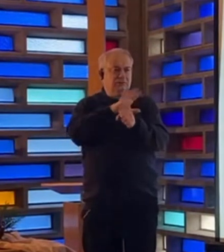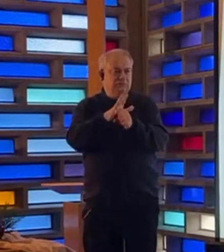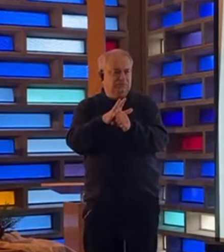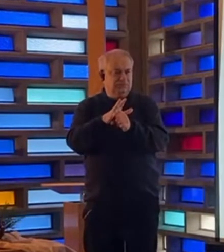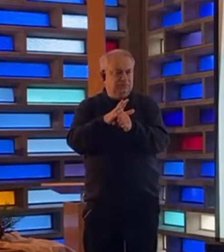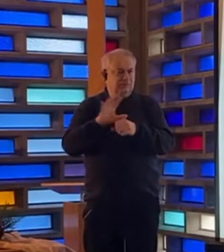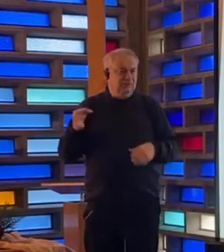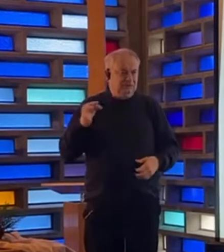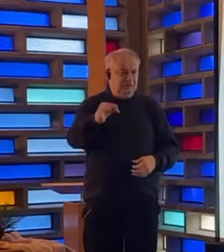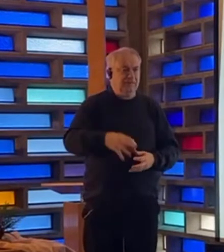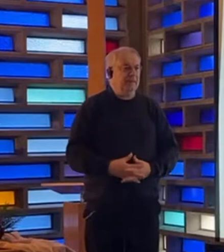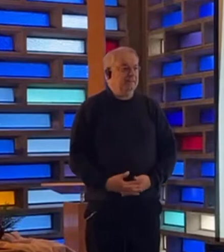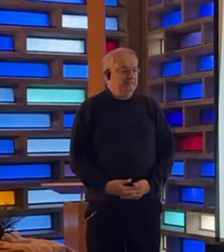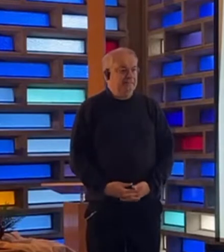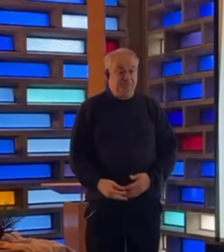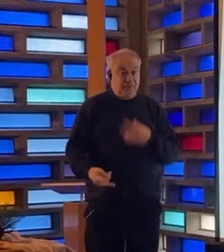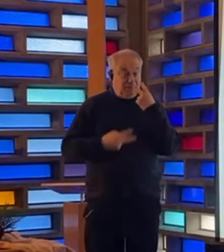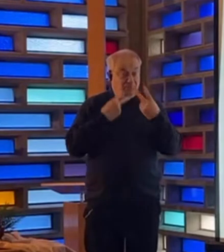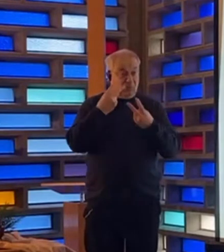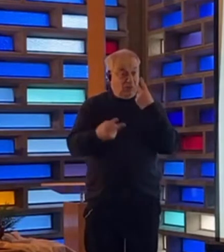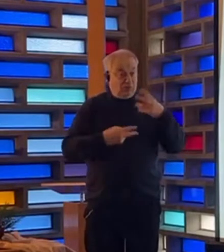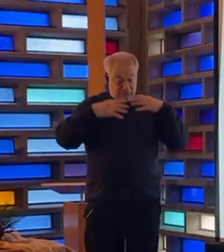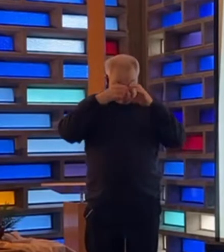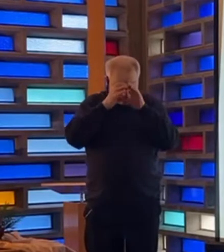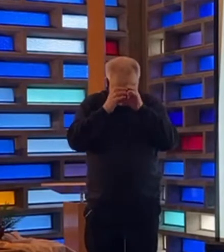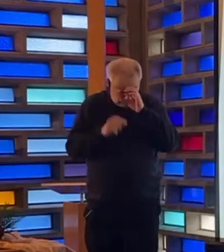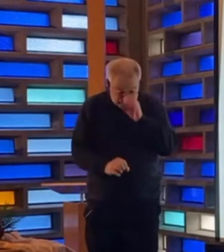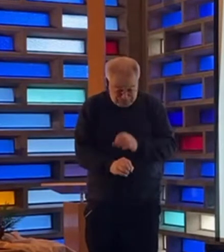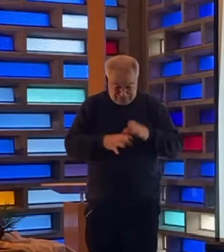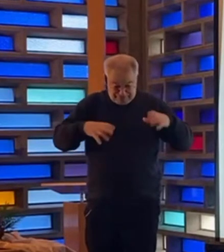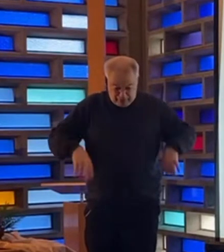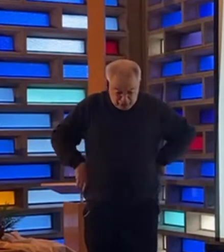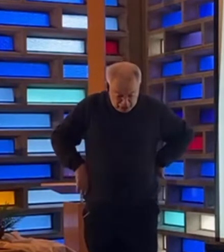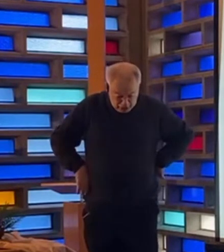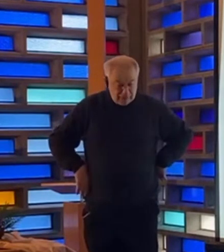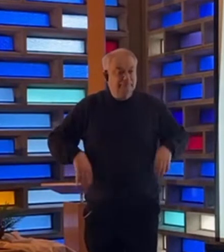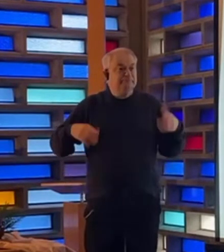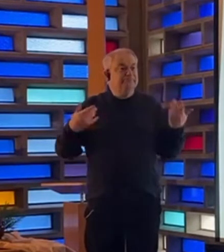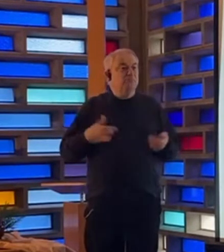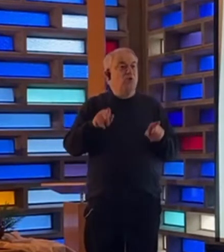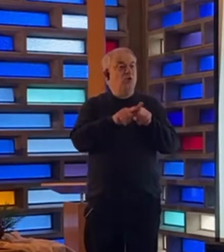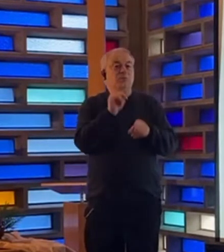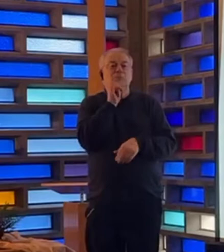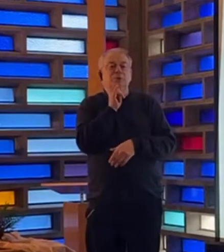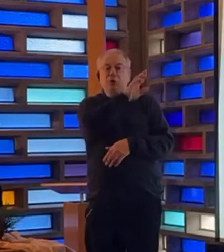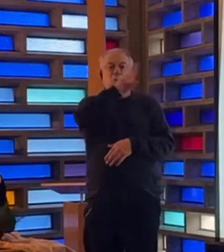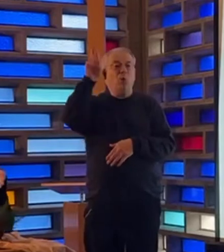Coronavirus, ça se voit au microscope. Comme un petit roi qui se